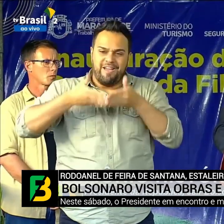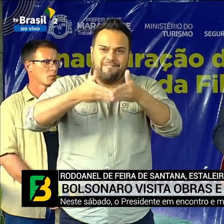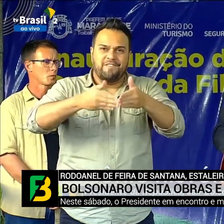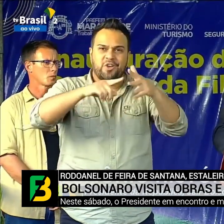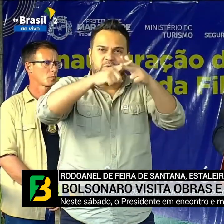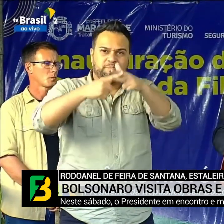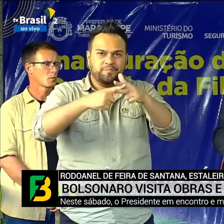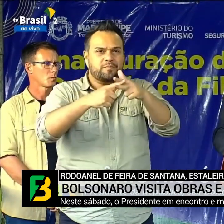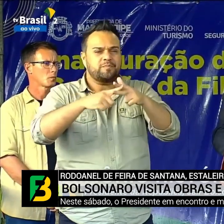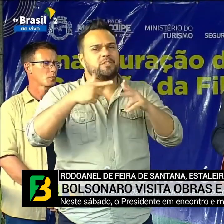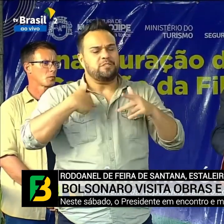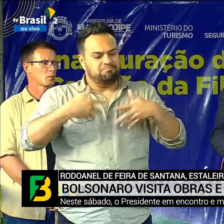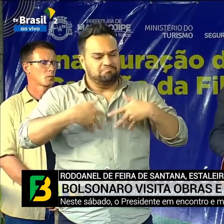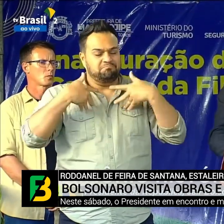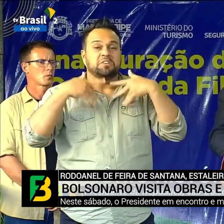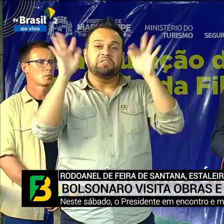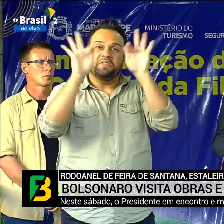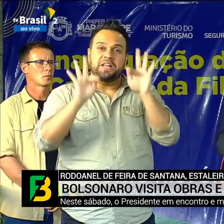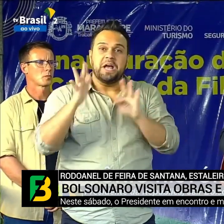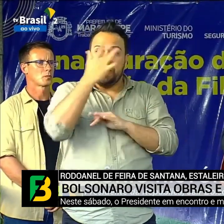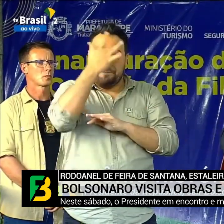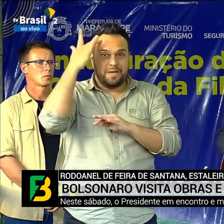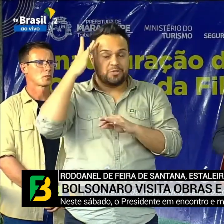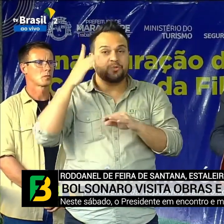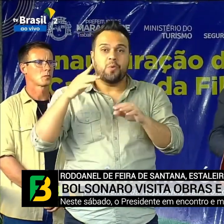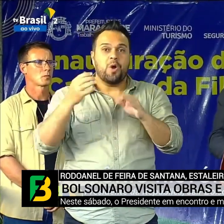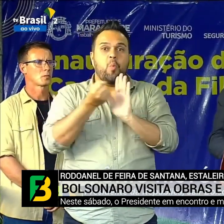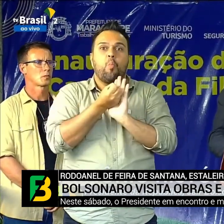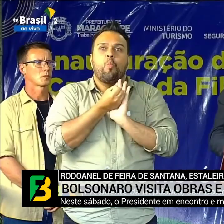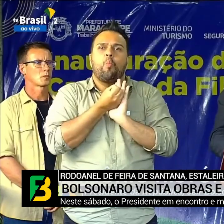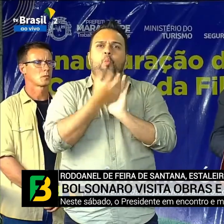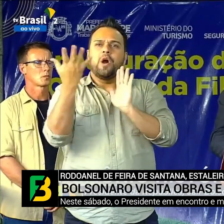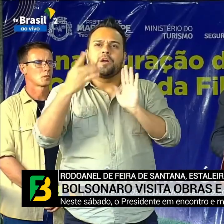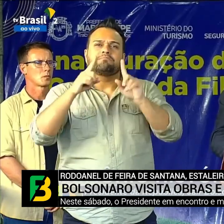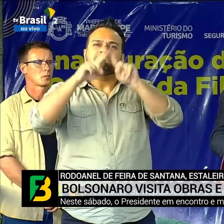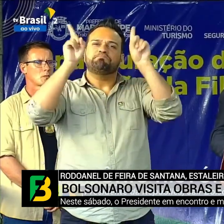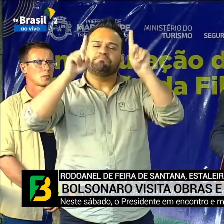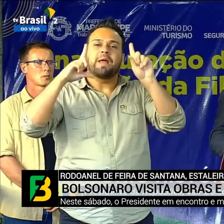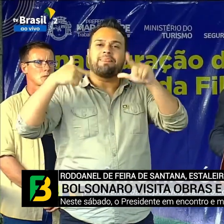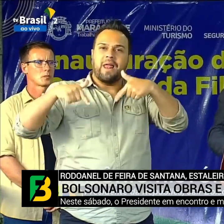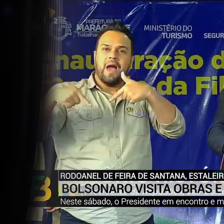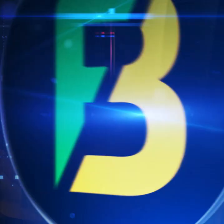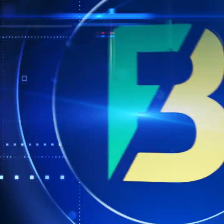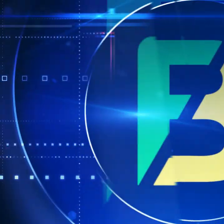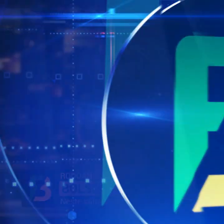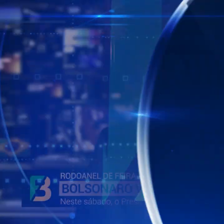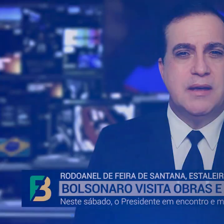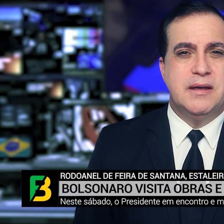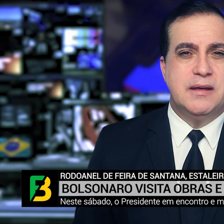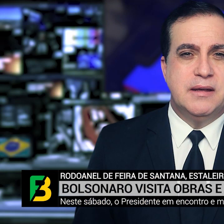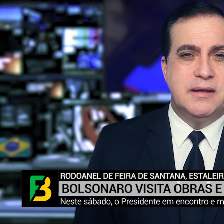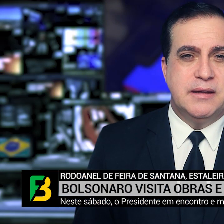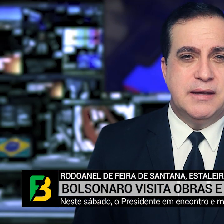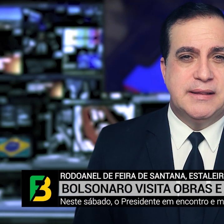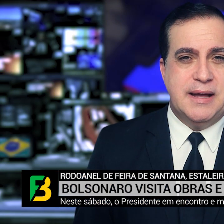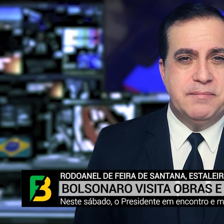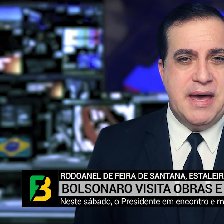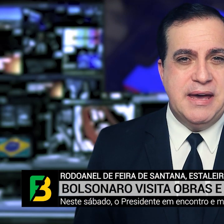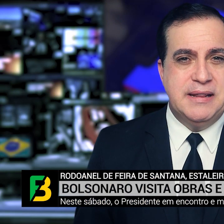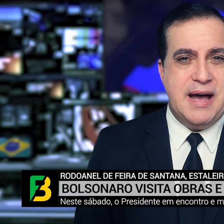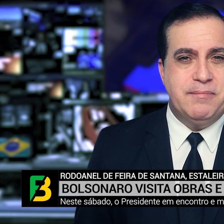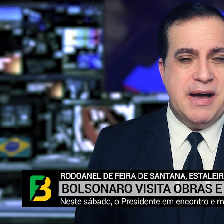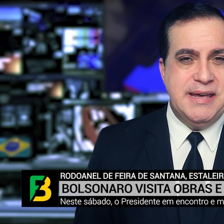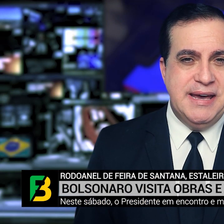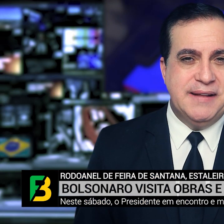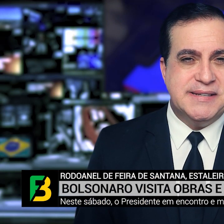a quantidade de pessoas ali empregadas. O nosso Brasil está dando certo. E